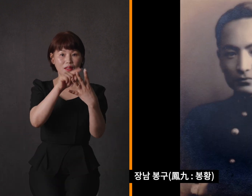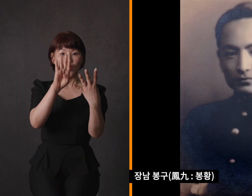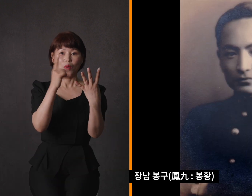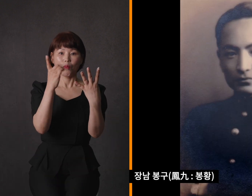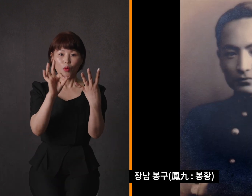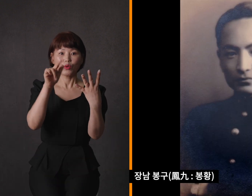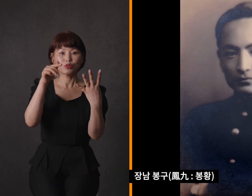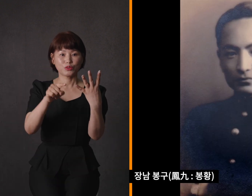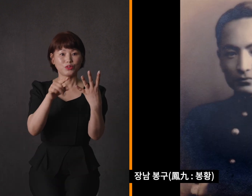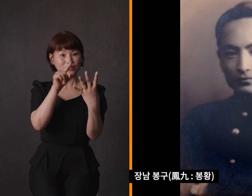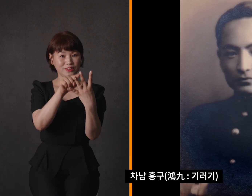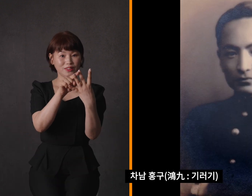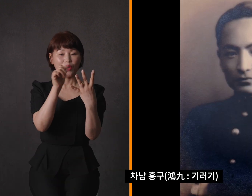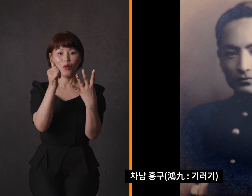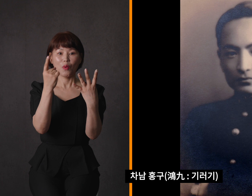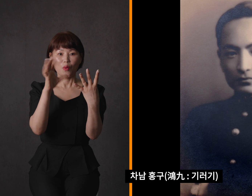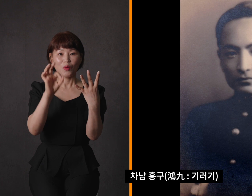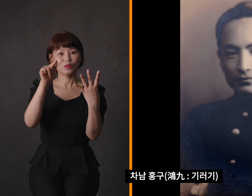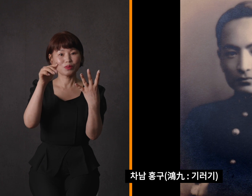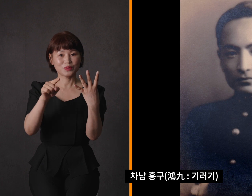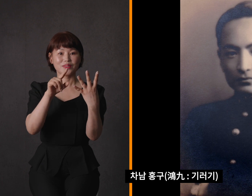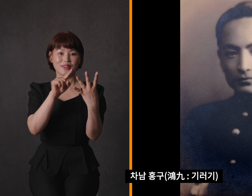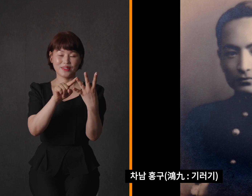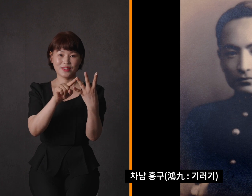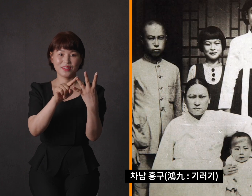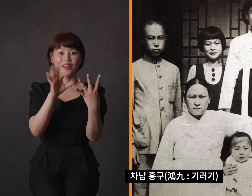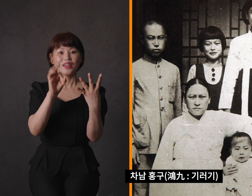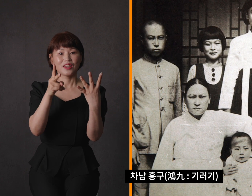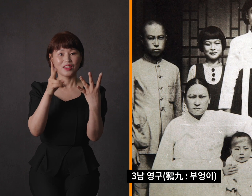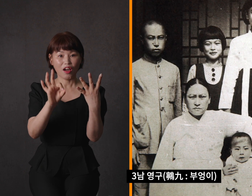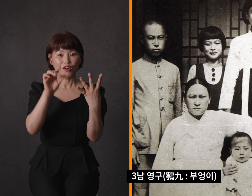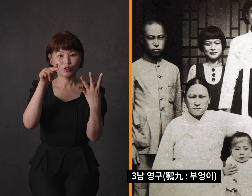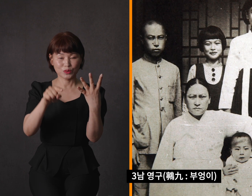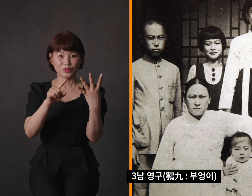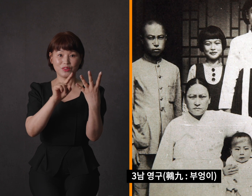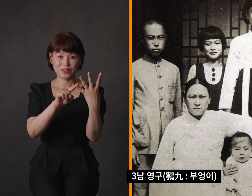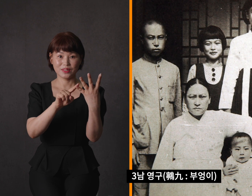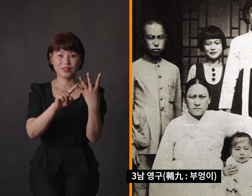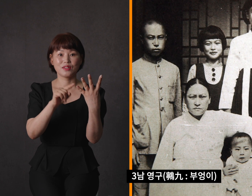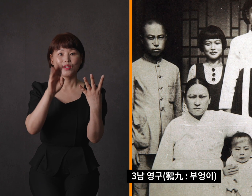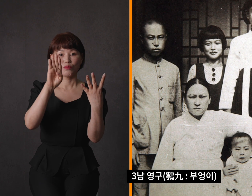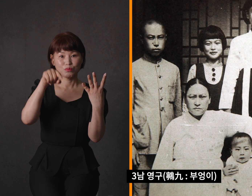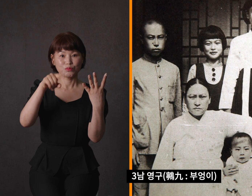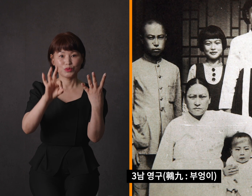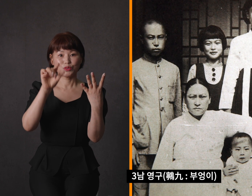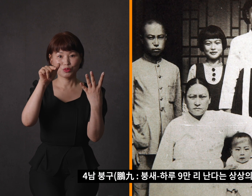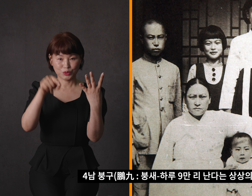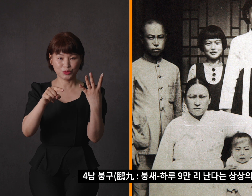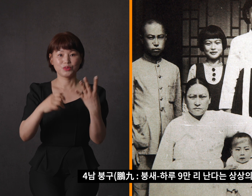장남 봉구, 봉황, 차남 홍구, 기러기, 삼남 영구,